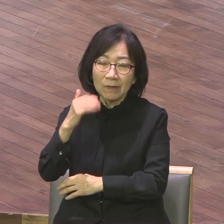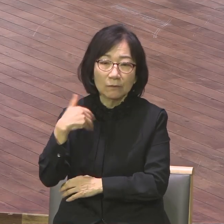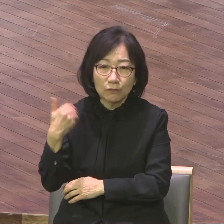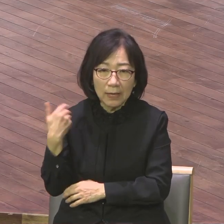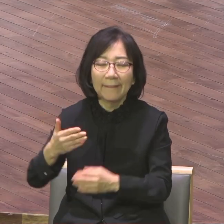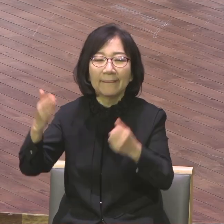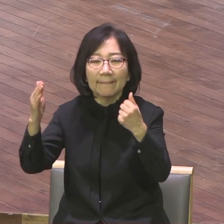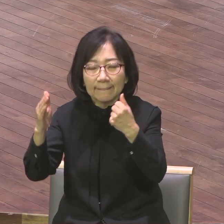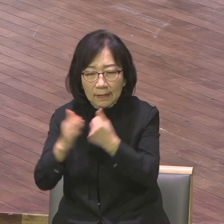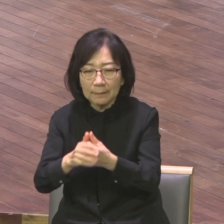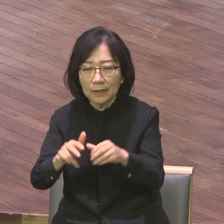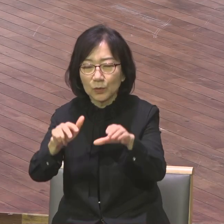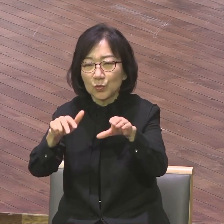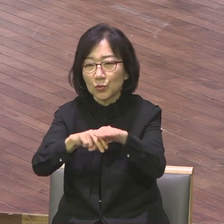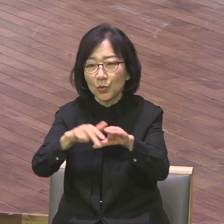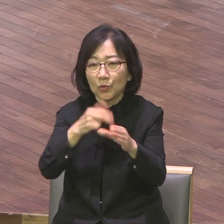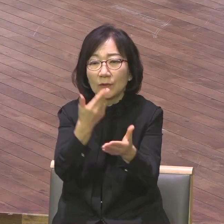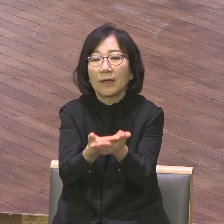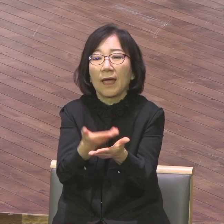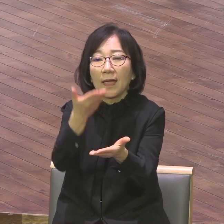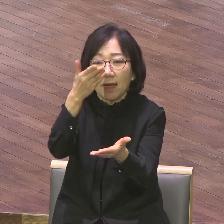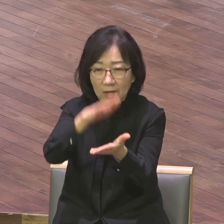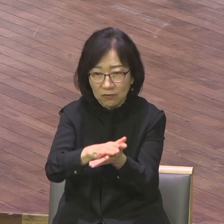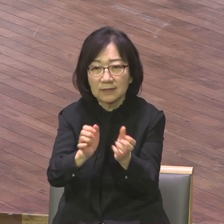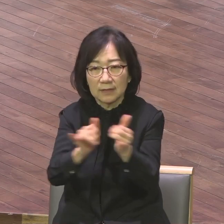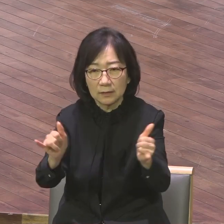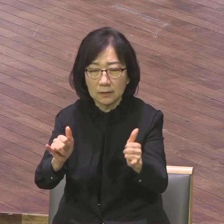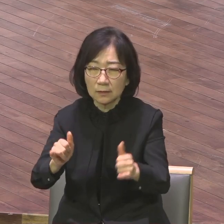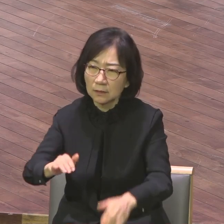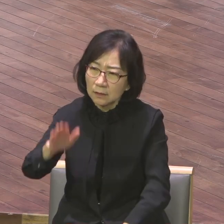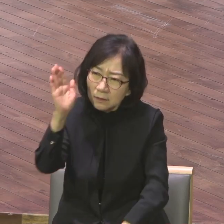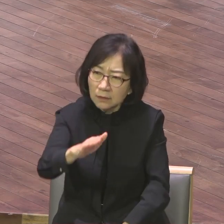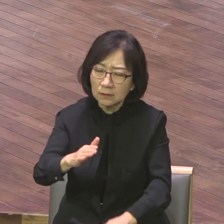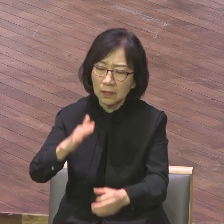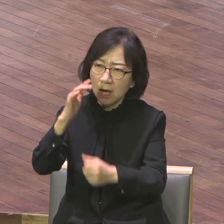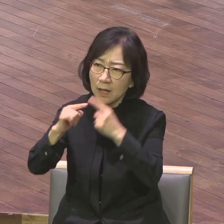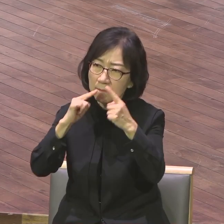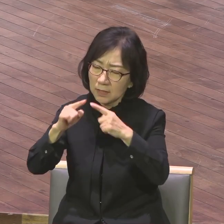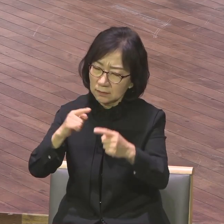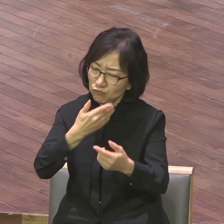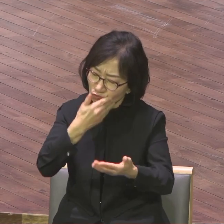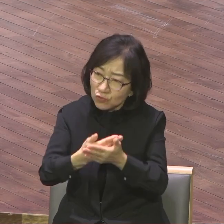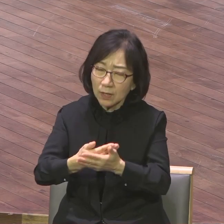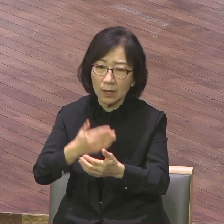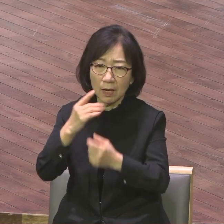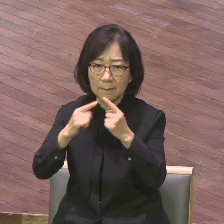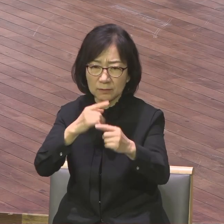잘못된 예배를 개혁하기 위해서 말씀 중심이다라고 말씀을 강조했어요. 말씀